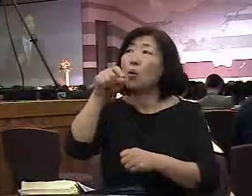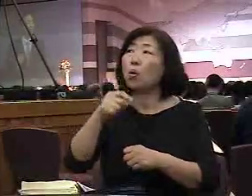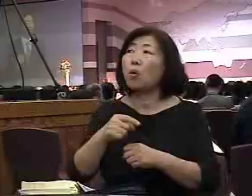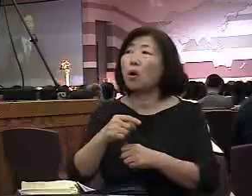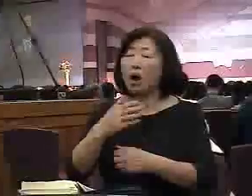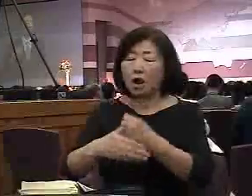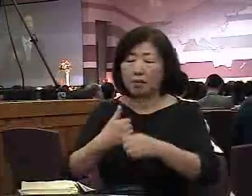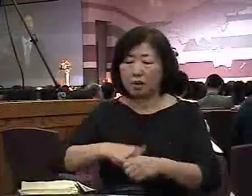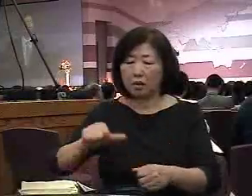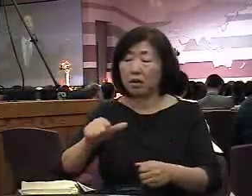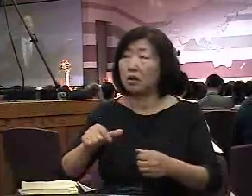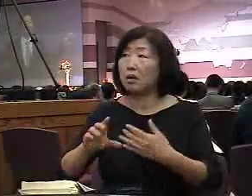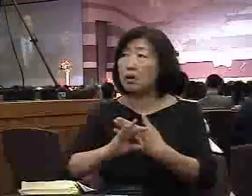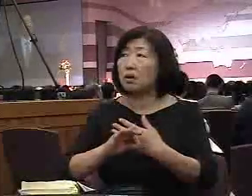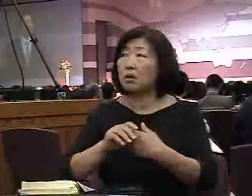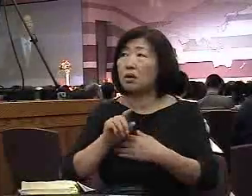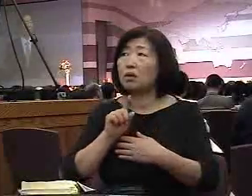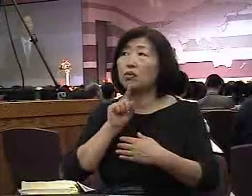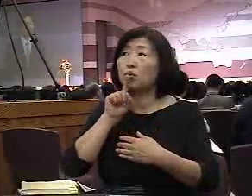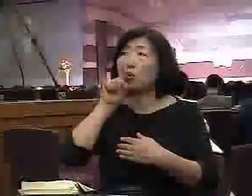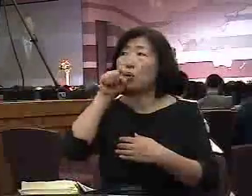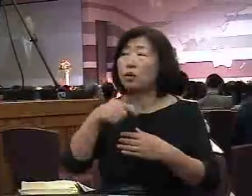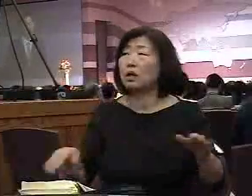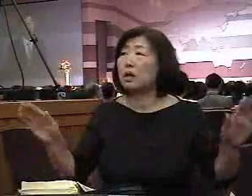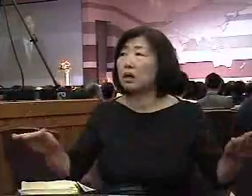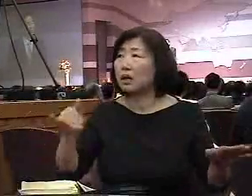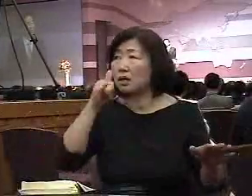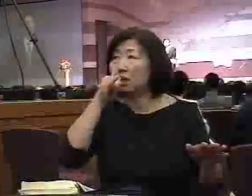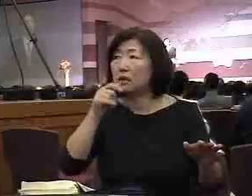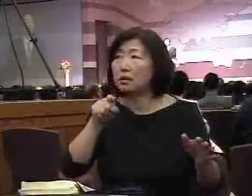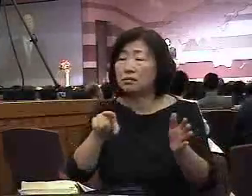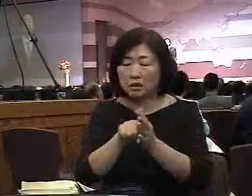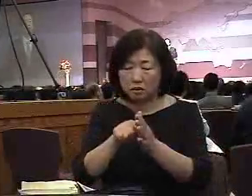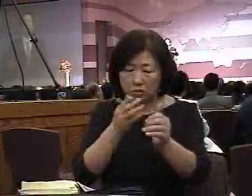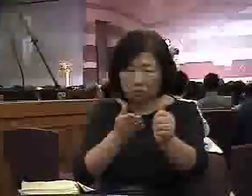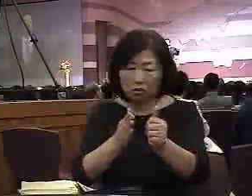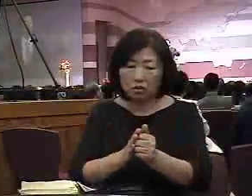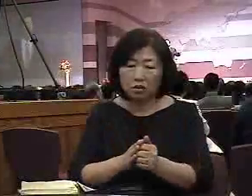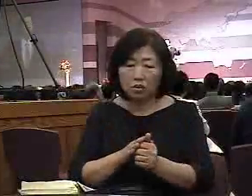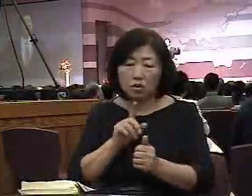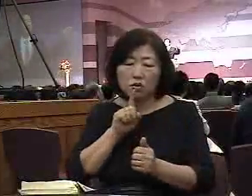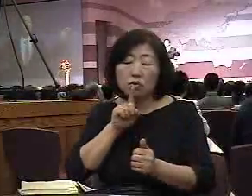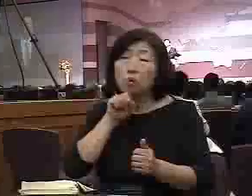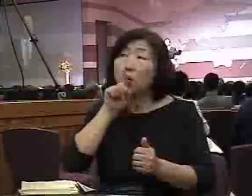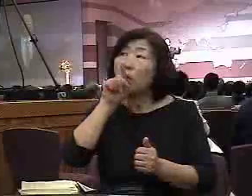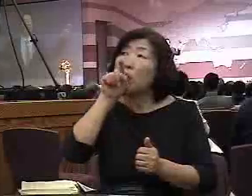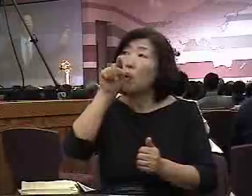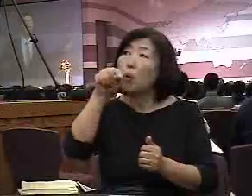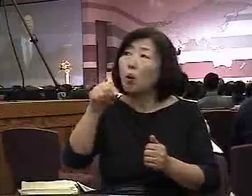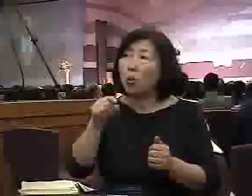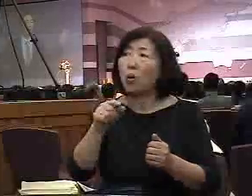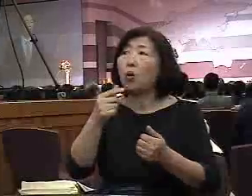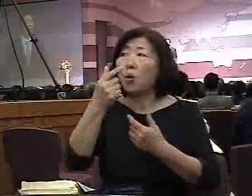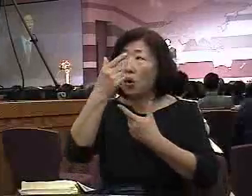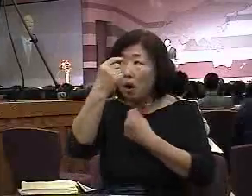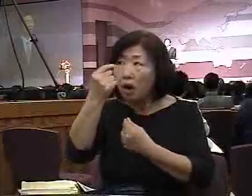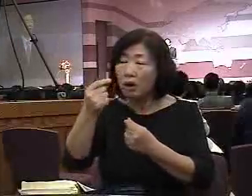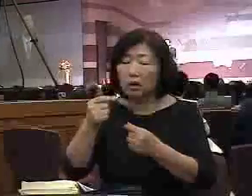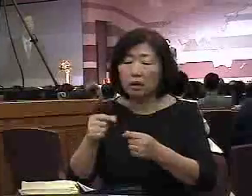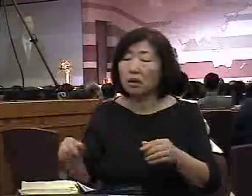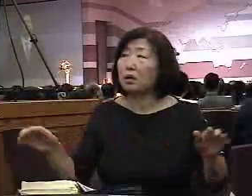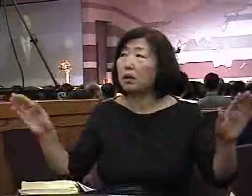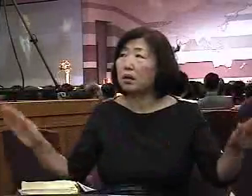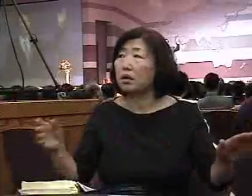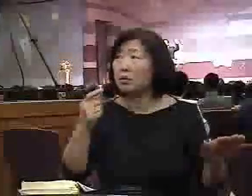나도 마찬가지로 독수리의 날개가 있다는 것을 믿으시기 바랍니다. 그러기 위해서는 그 독수리답게 날개치는 법을 배워야